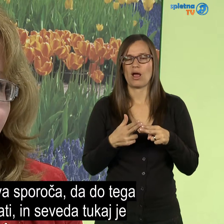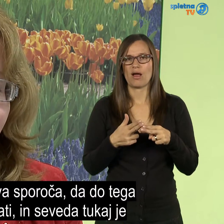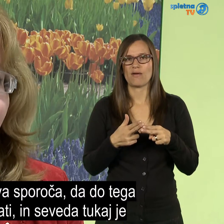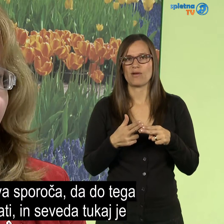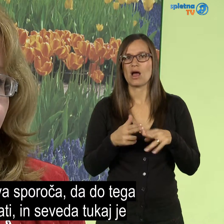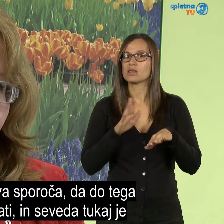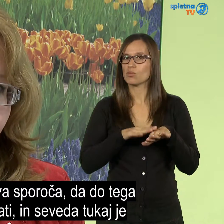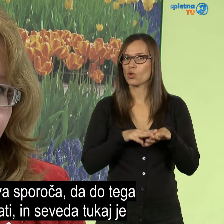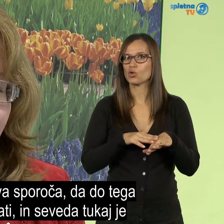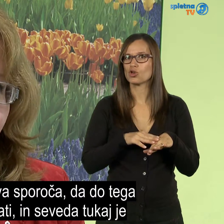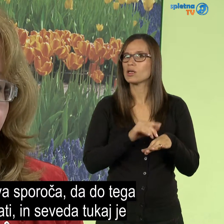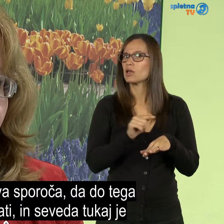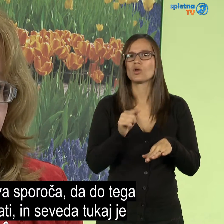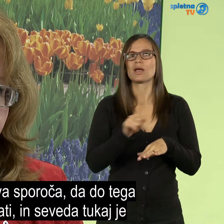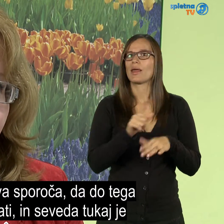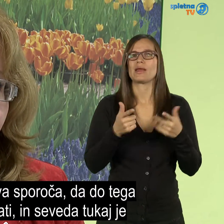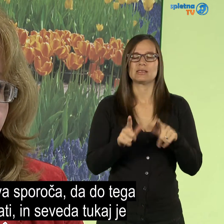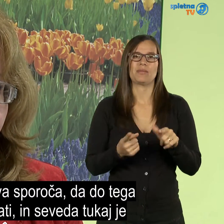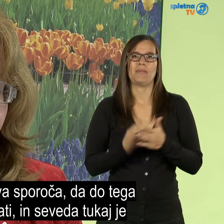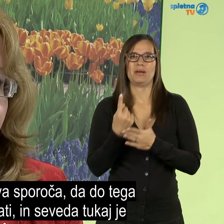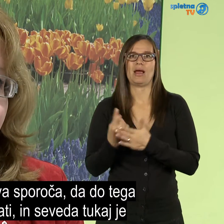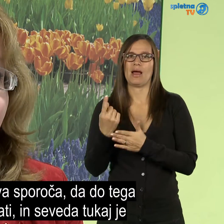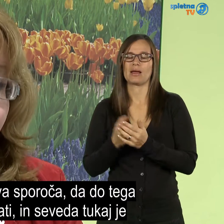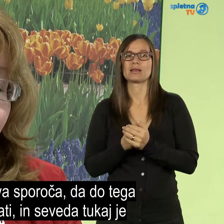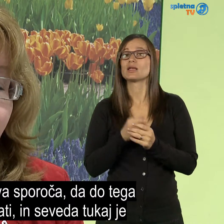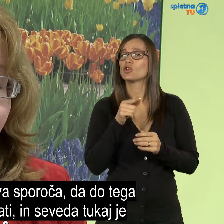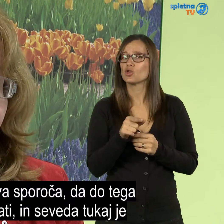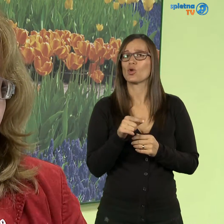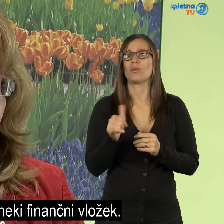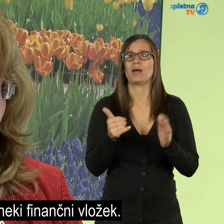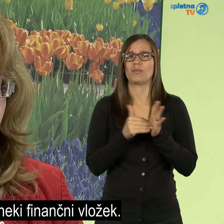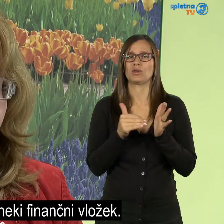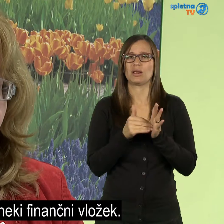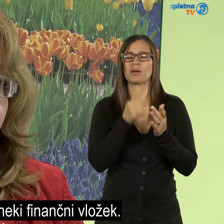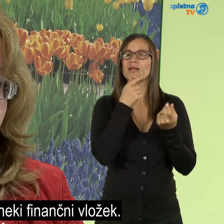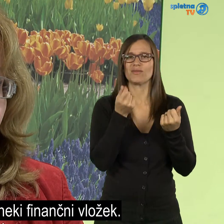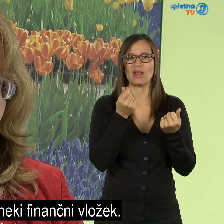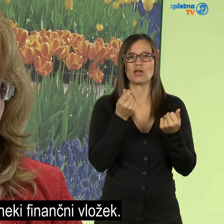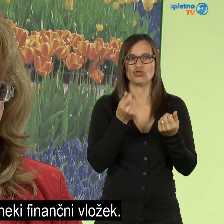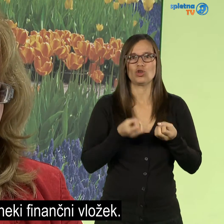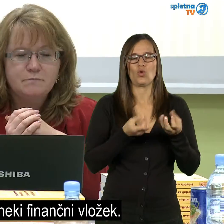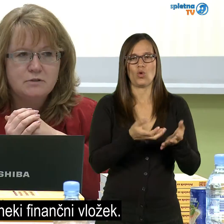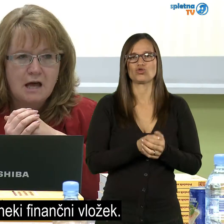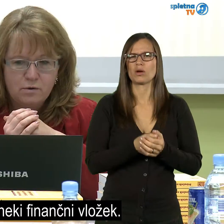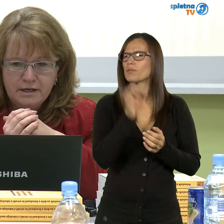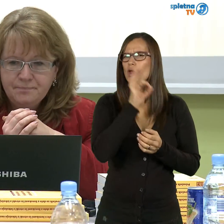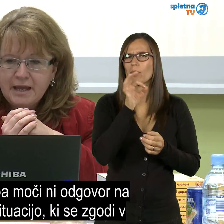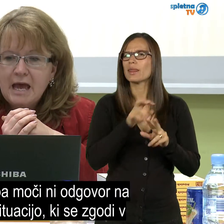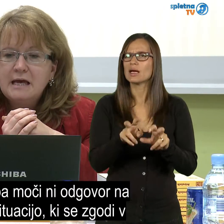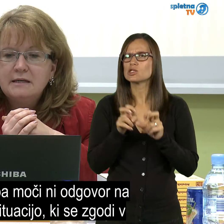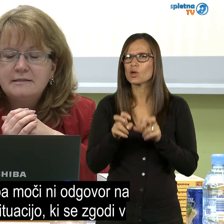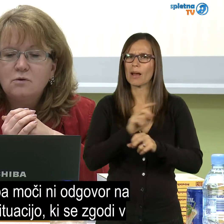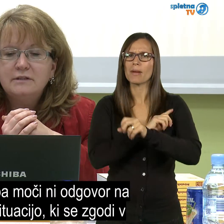država sporoča, da do tega ne sme prihajati in seveda tukaj pa je potreben nek finančni vložek. Nobena